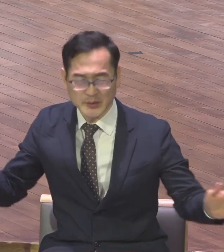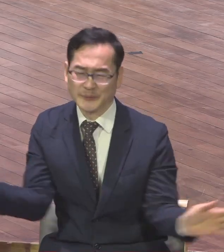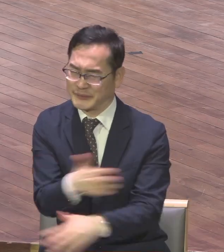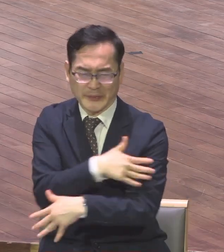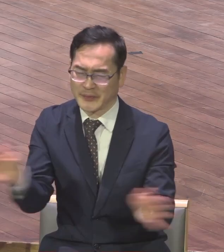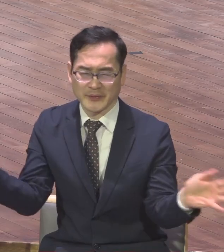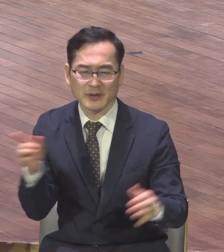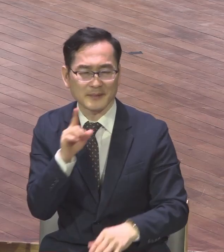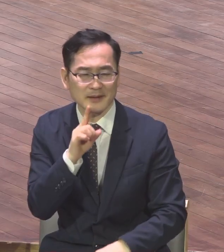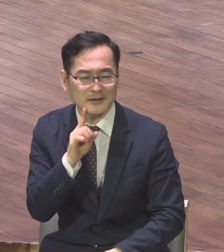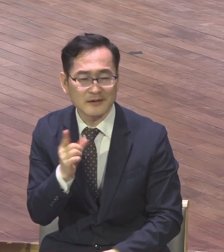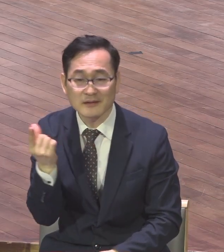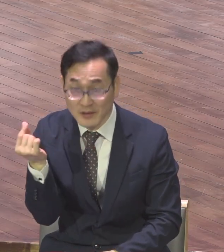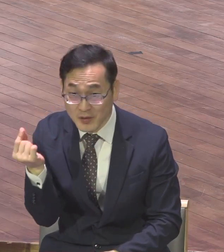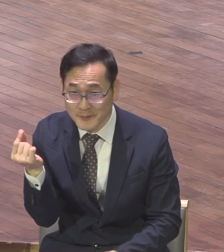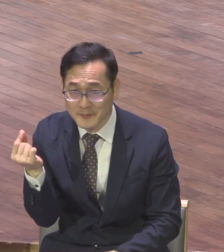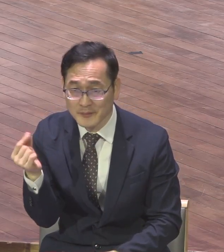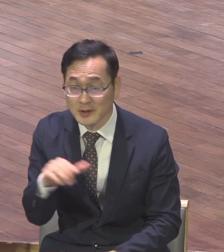없다.